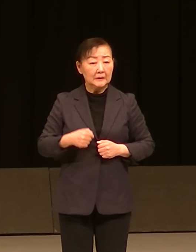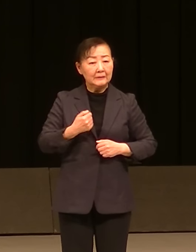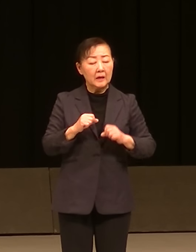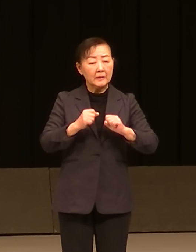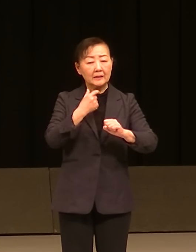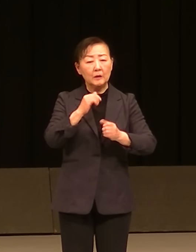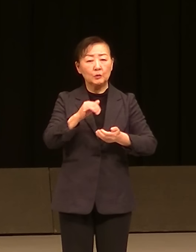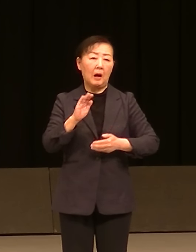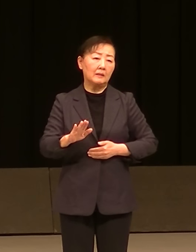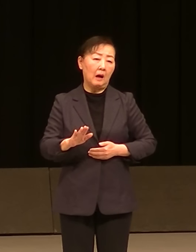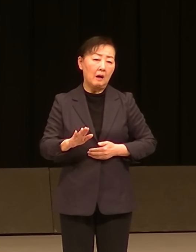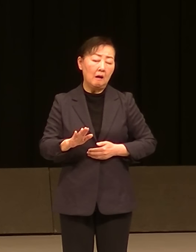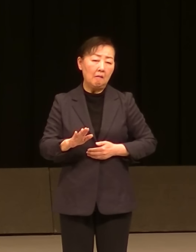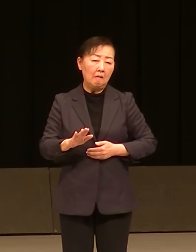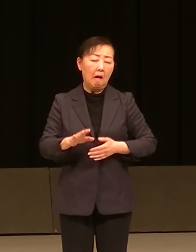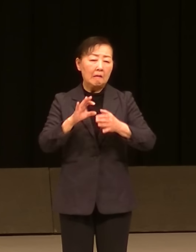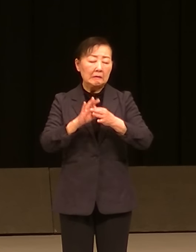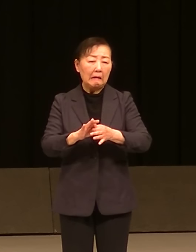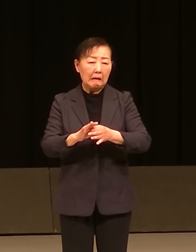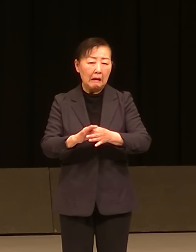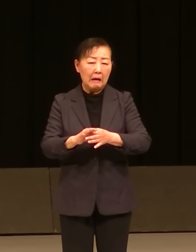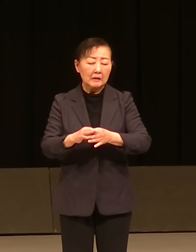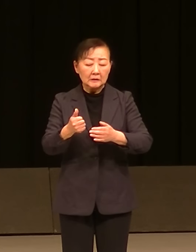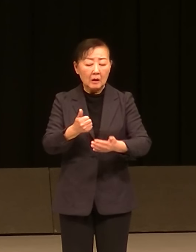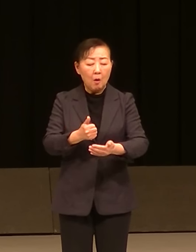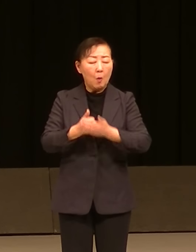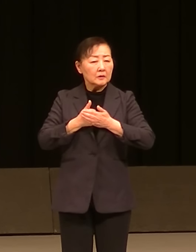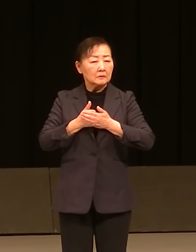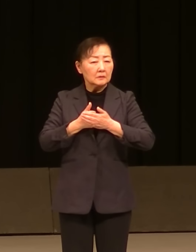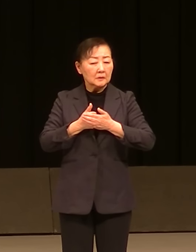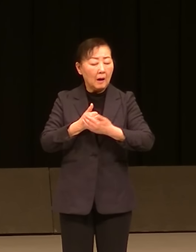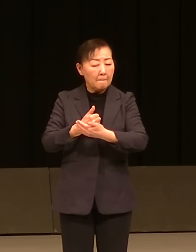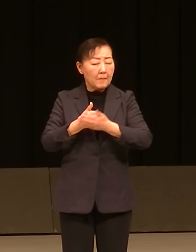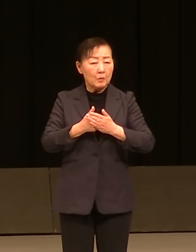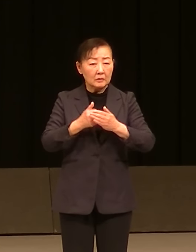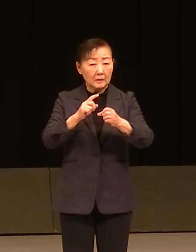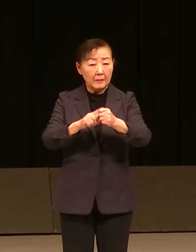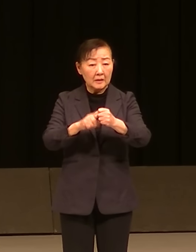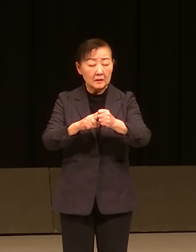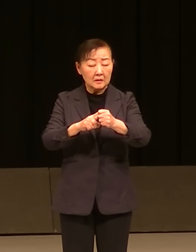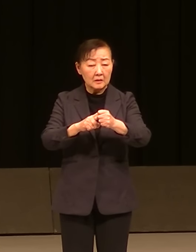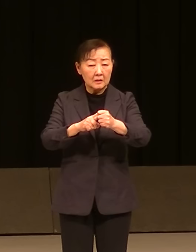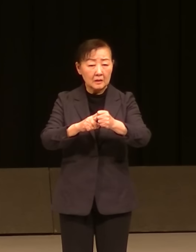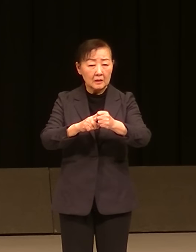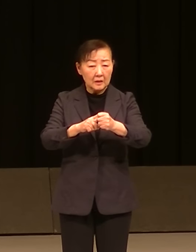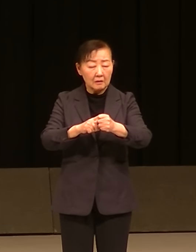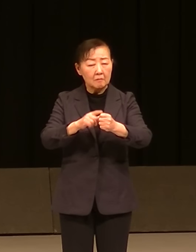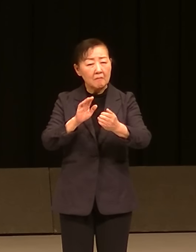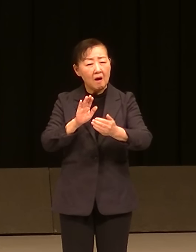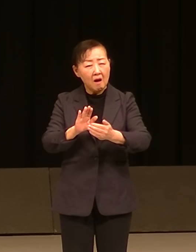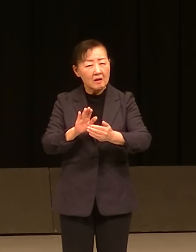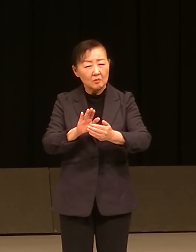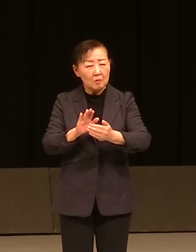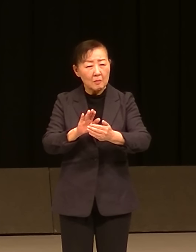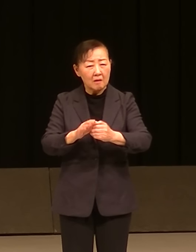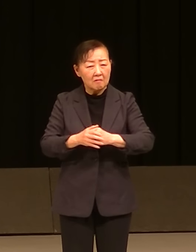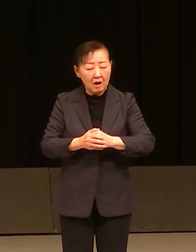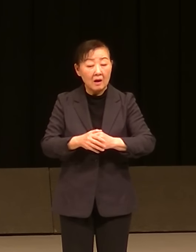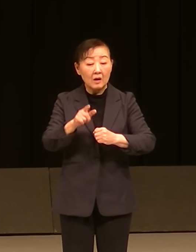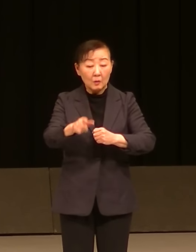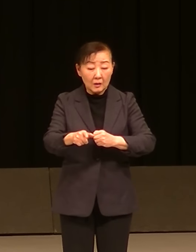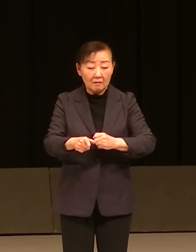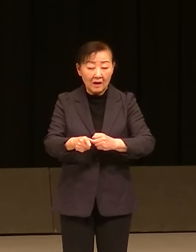たいことがあったがゆえに、保身のために、こうちょっと、こう当面はこの話題はやめておこう